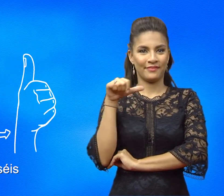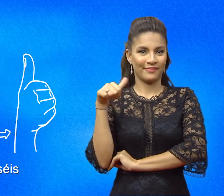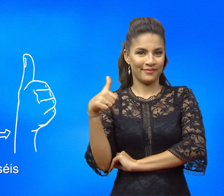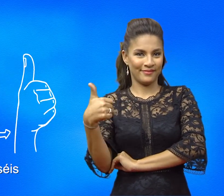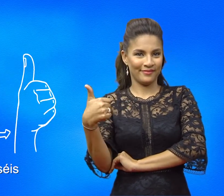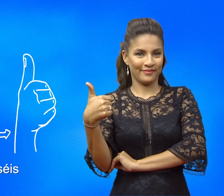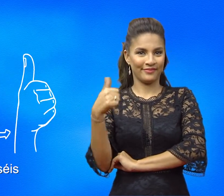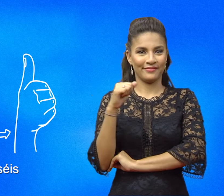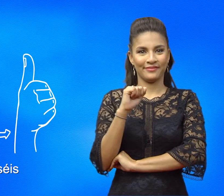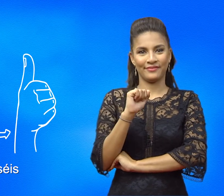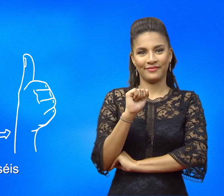16